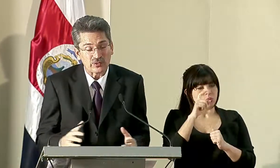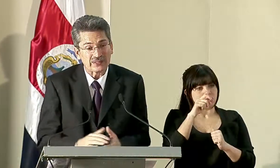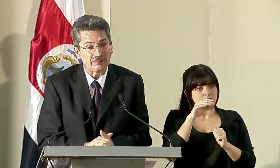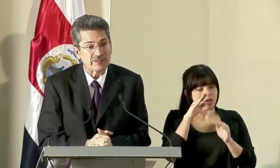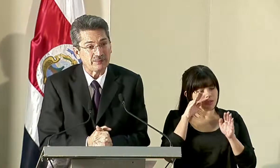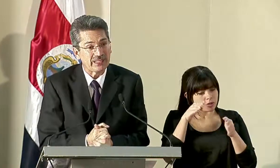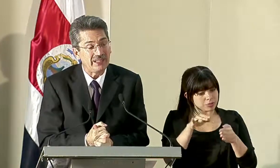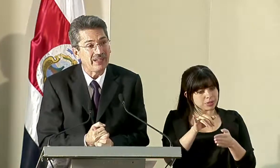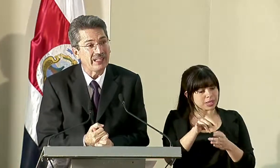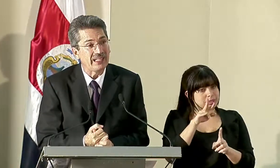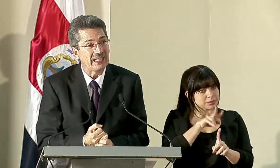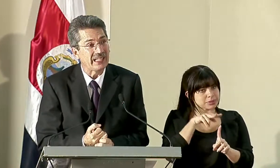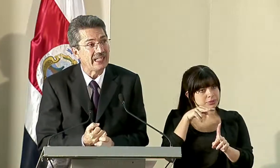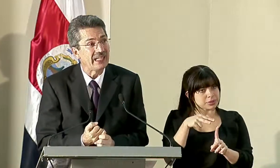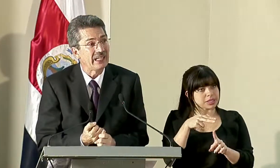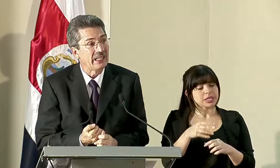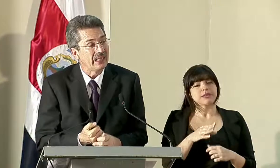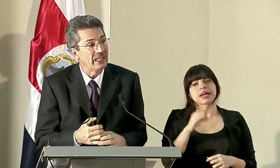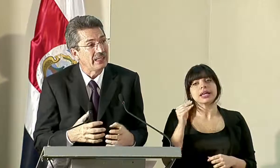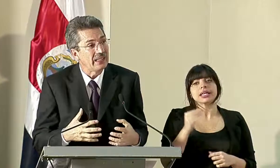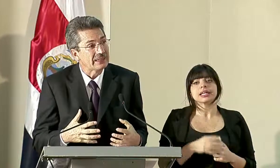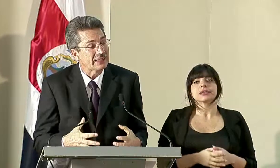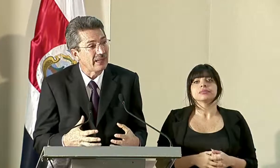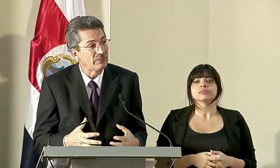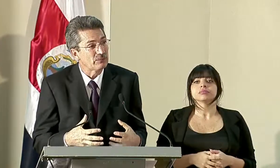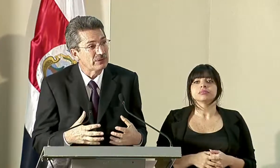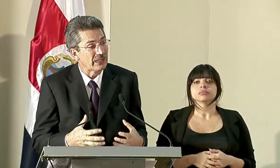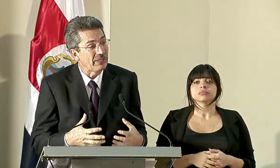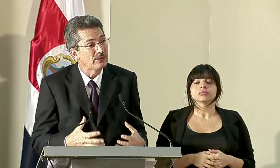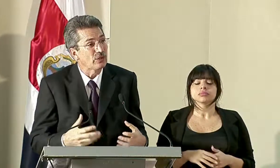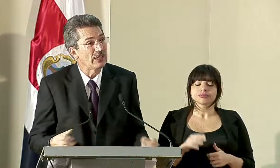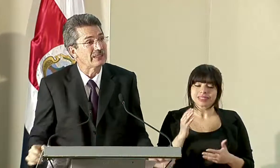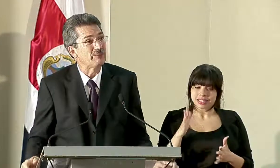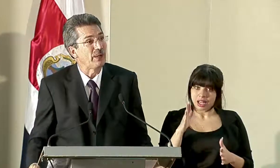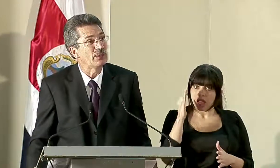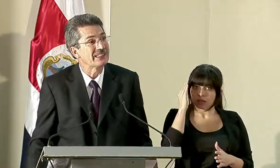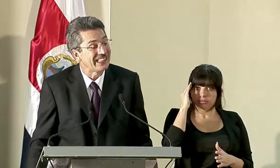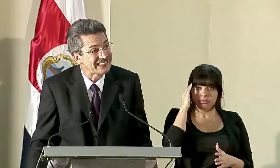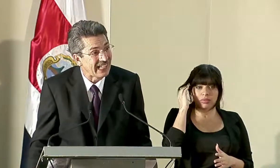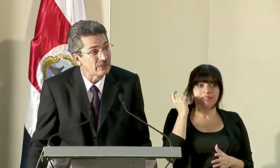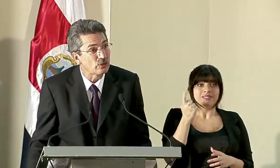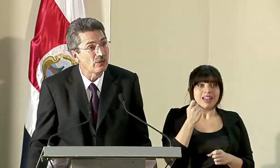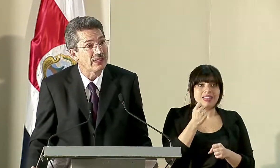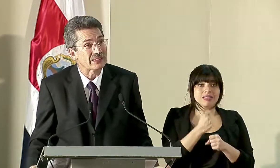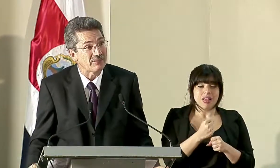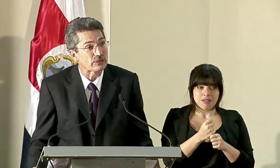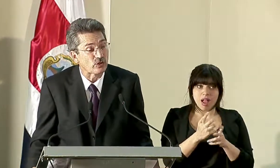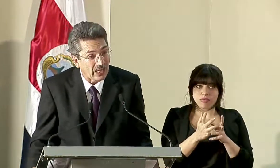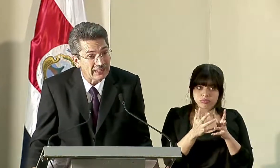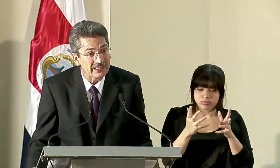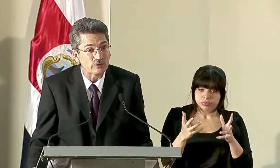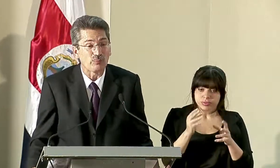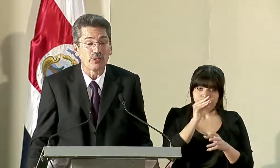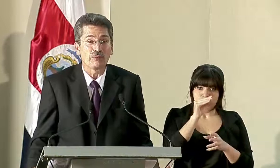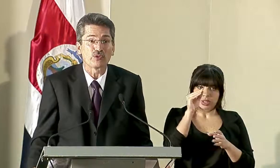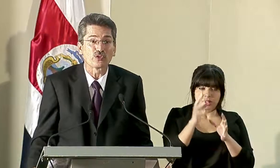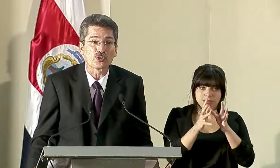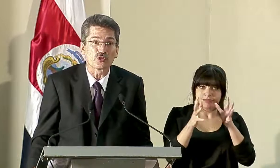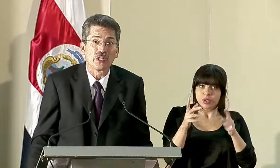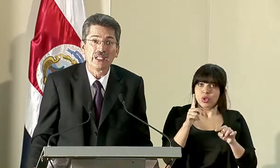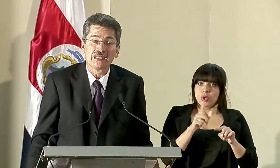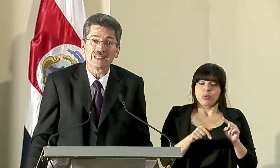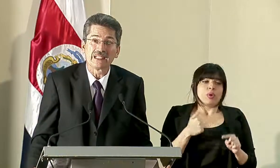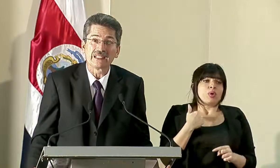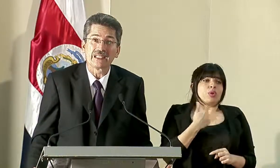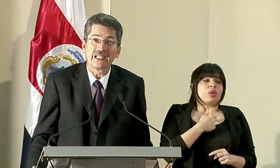atacarlos dentro de esa perspectiva y que estamos sabiendo que el desempleo es alto, las cifras son altas, no podemos